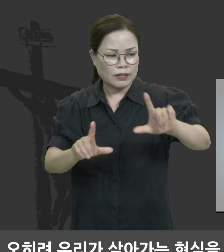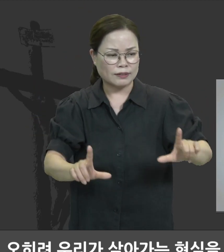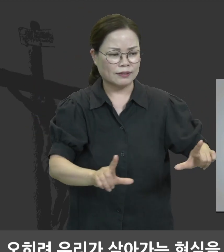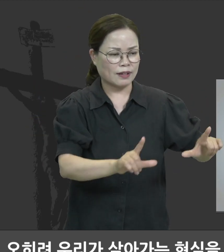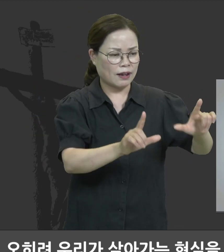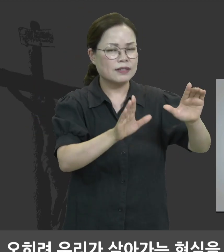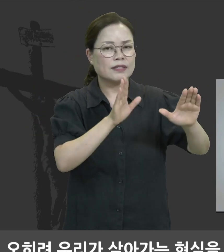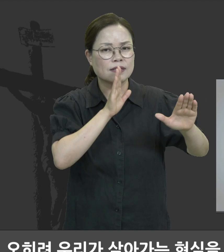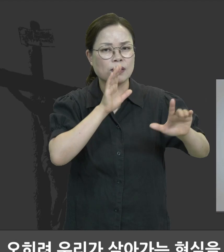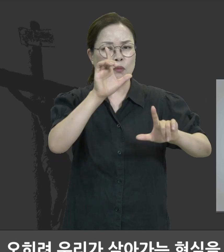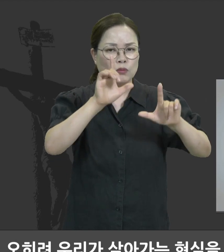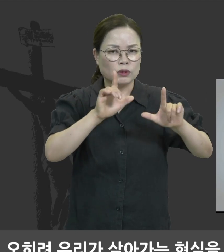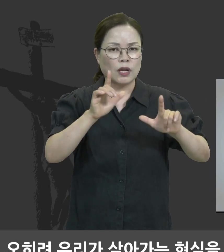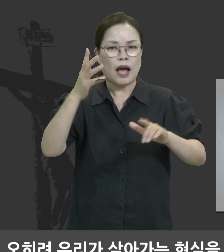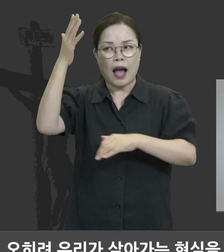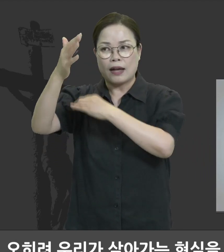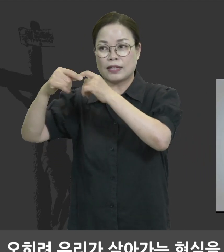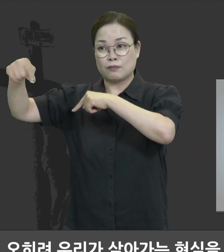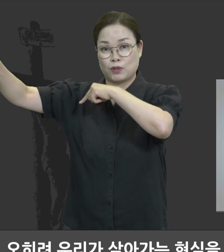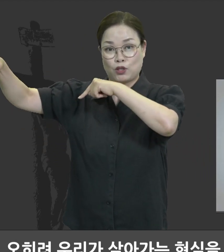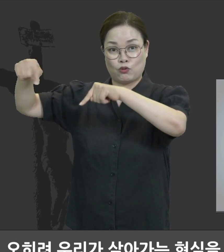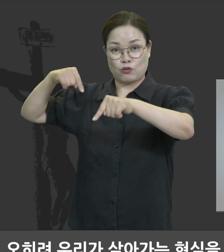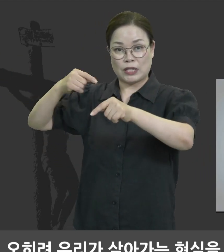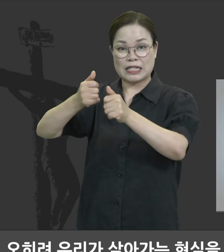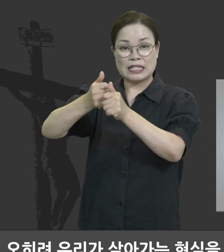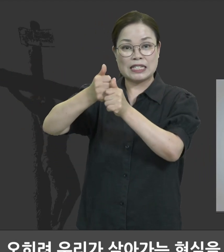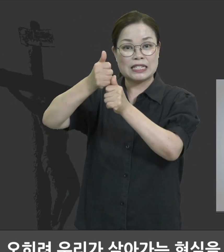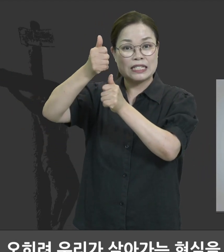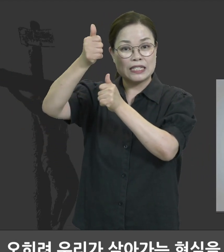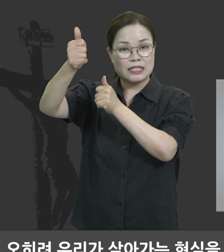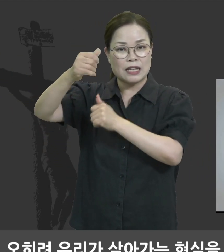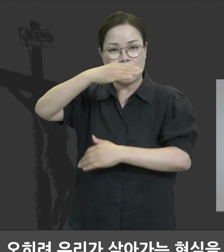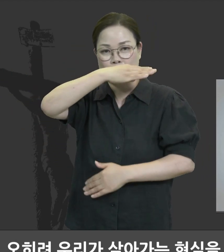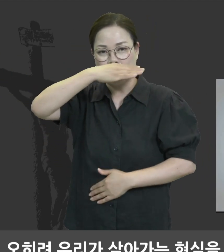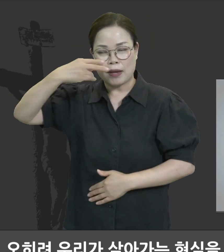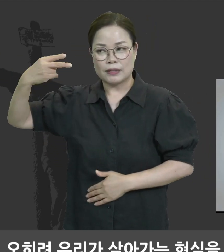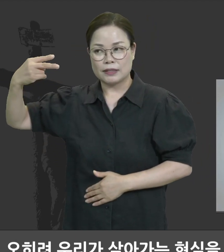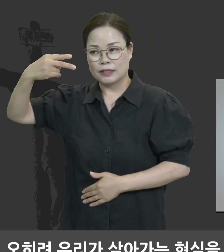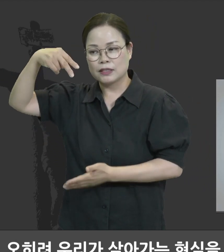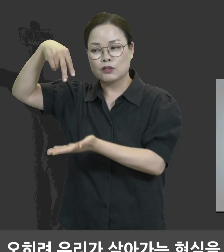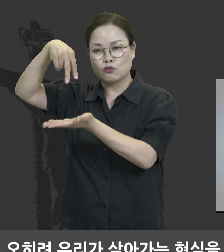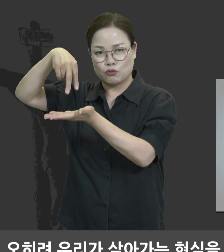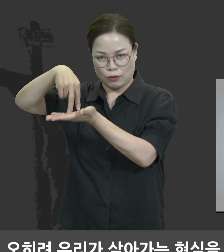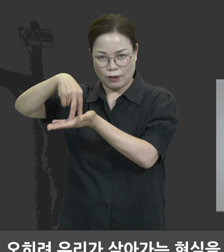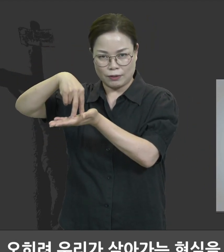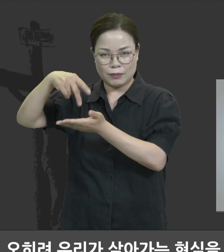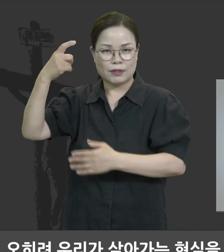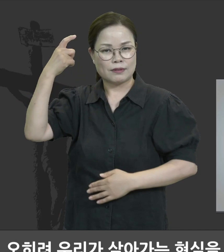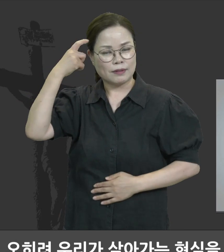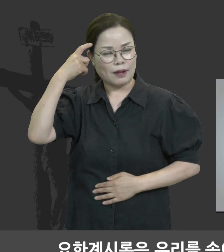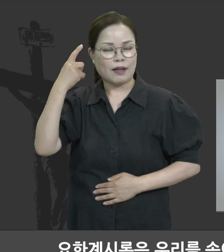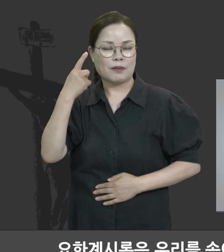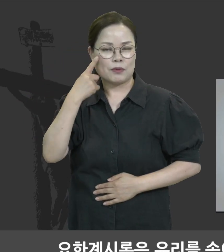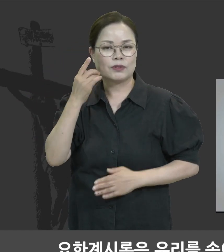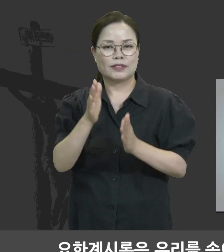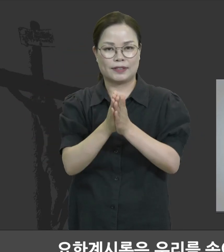살아가는 현실을 하나님의 주권과 승리라는 올바른 관점으로 바라볼 수 있도록 하는 책이죠.